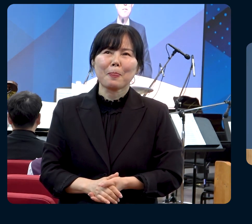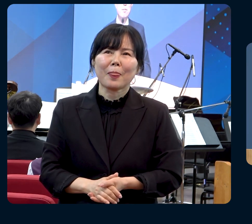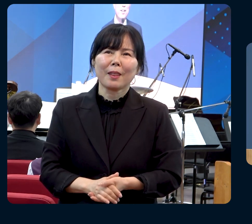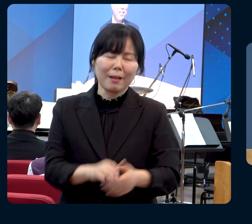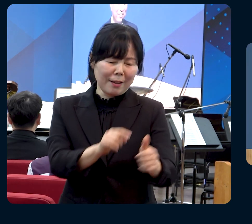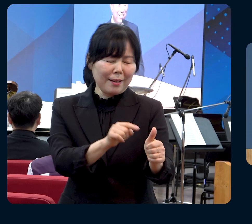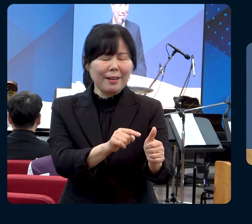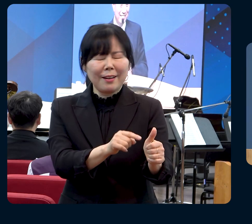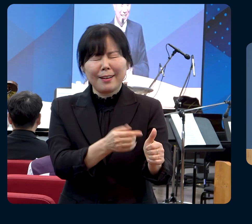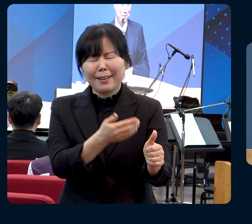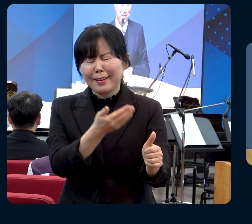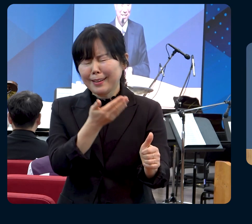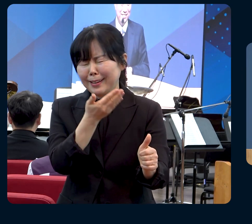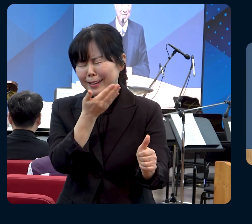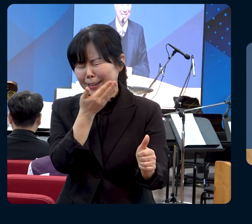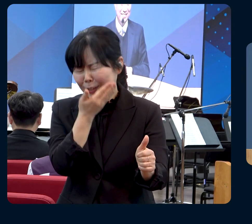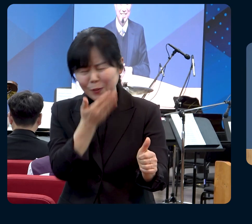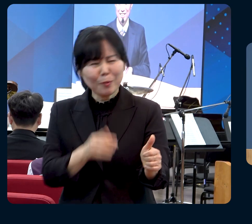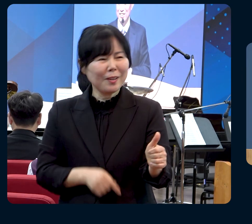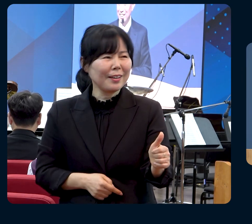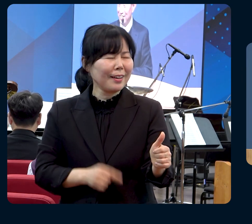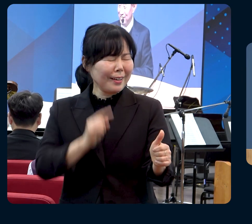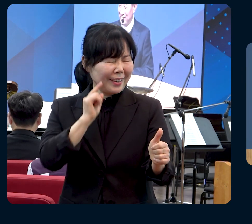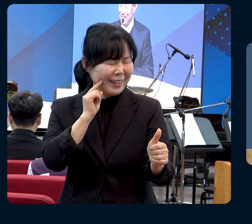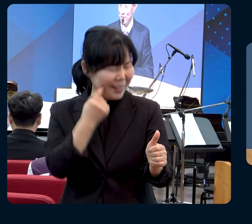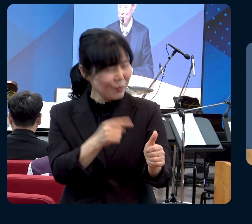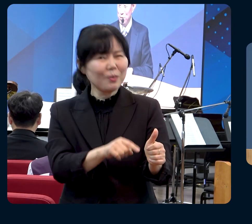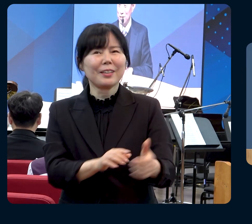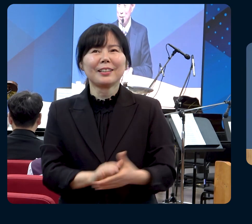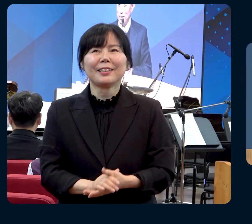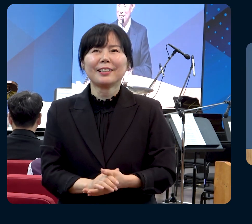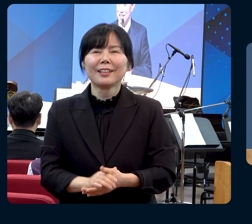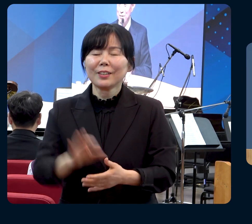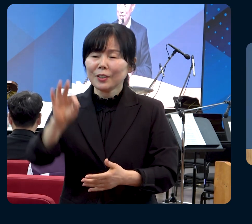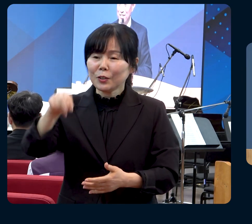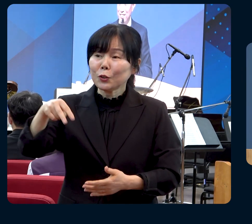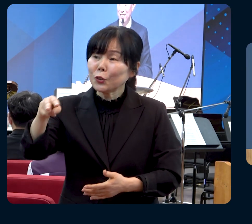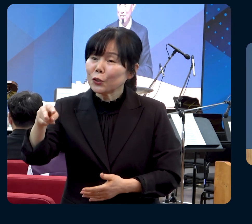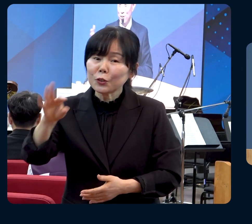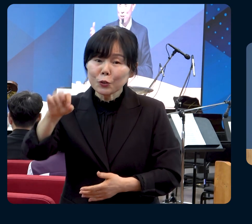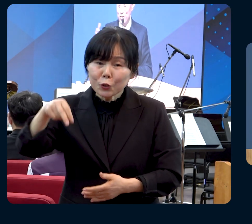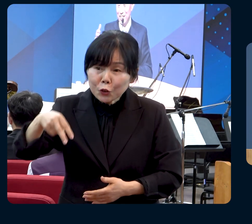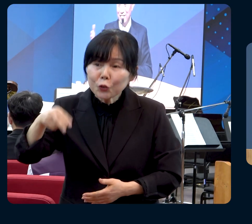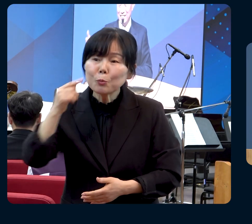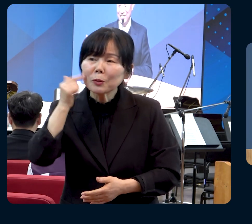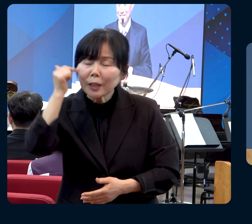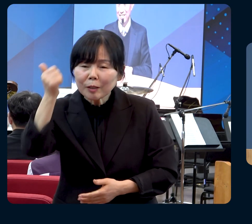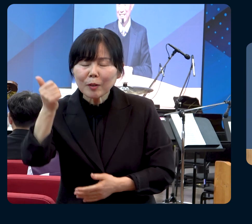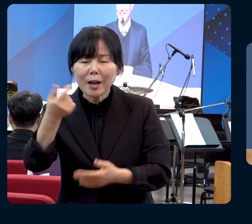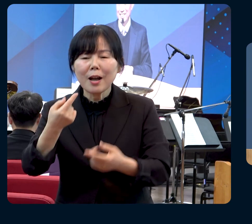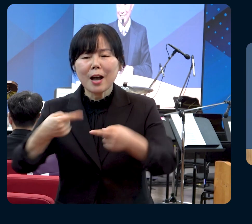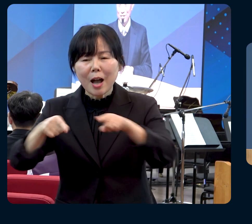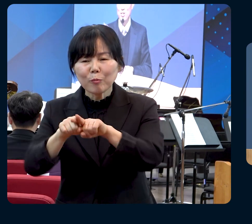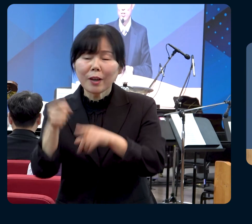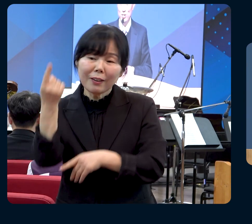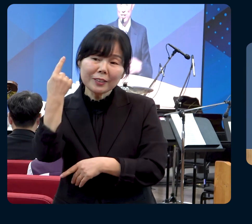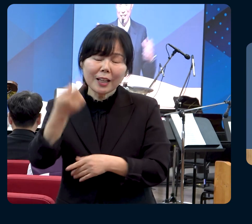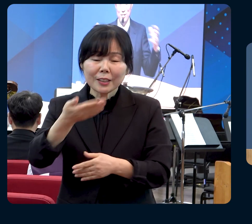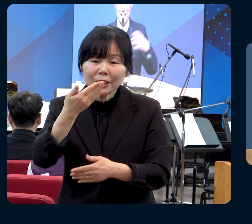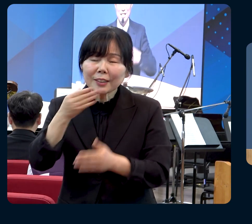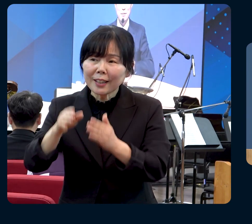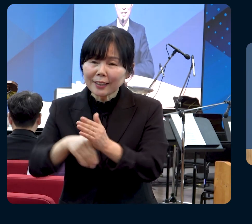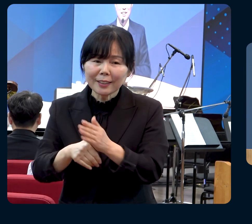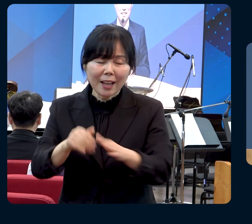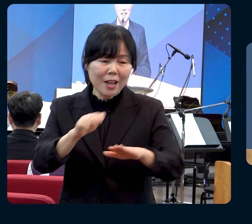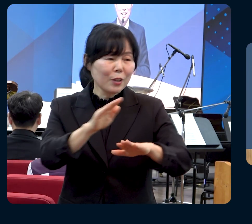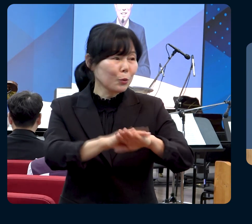그냥 이뻐요. 그냥 이뻐요. 어제 우리 유 목사님하고 식사하면서 손주들이 나와서 손주 데리고